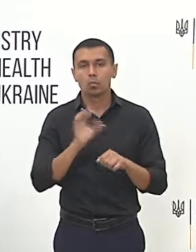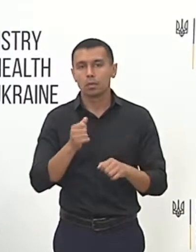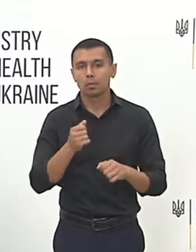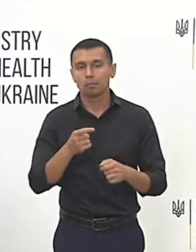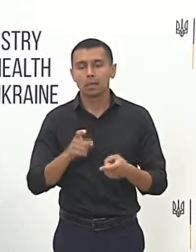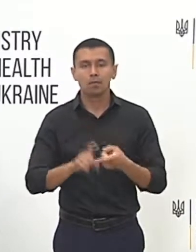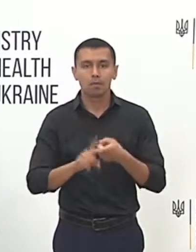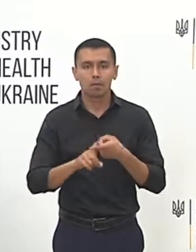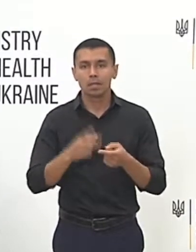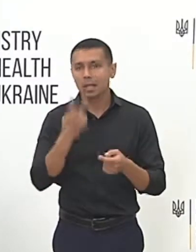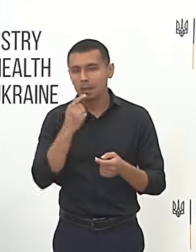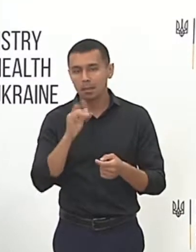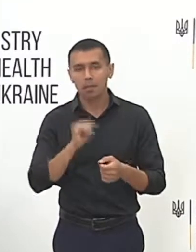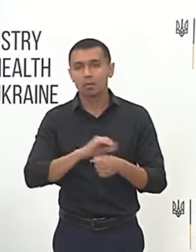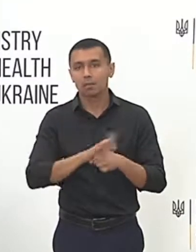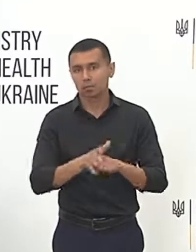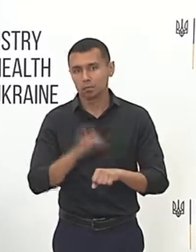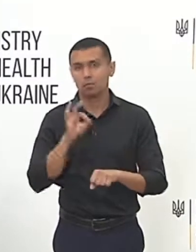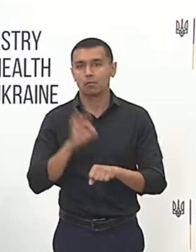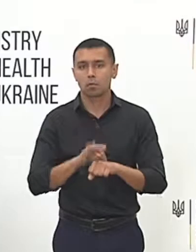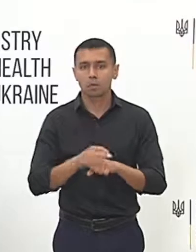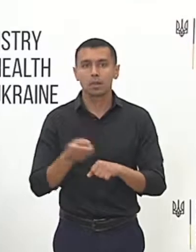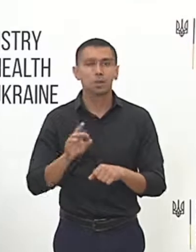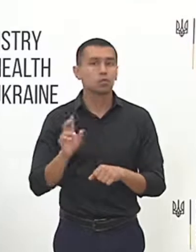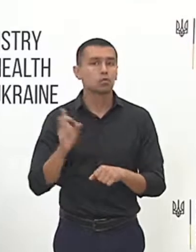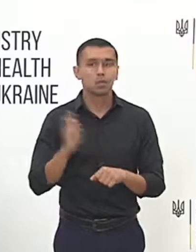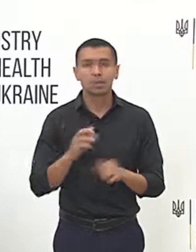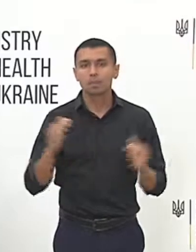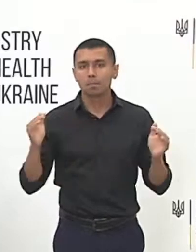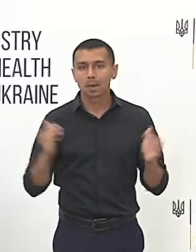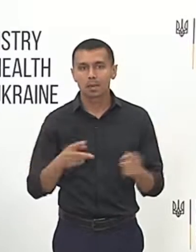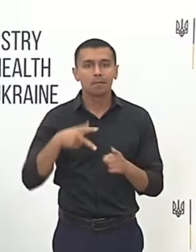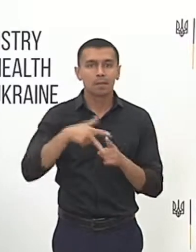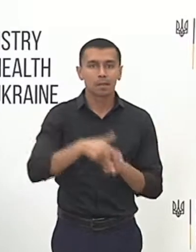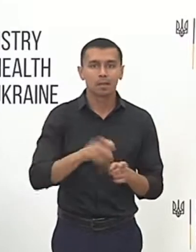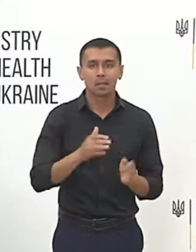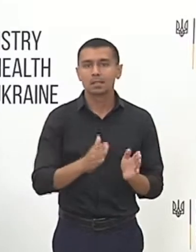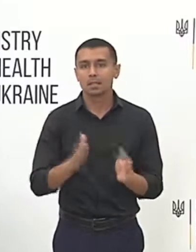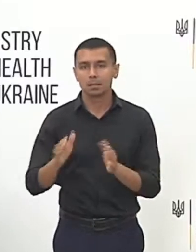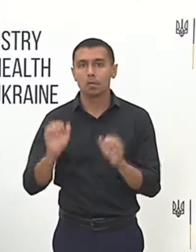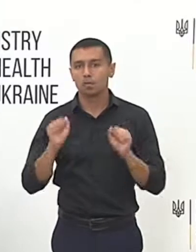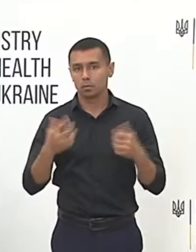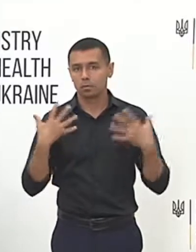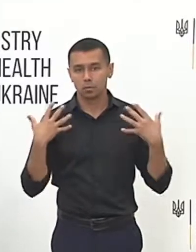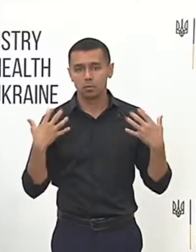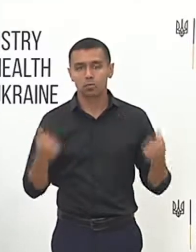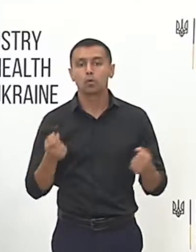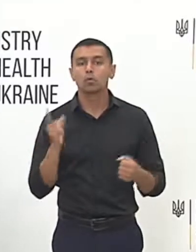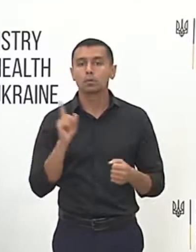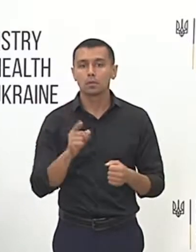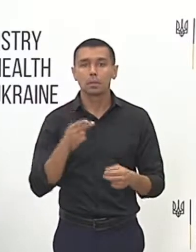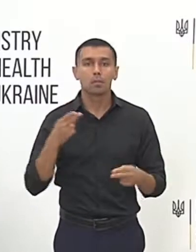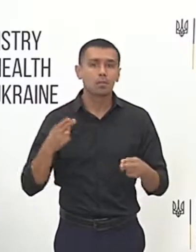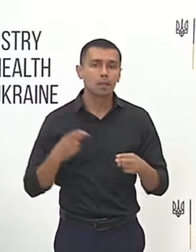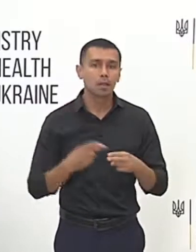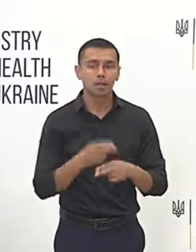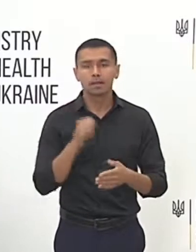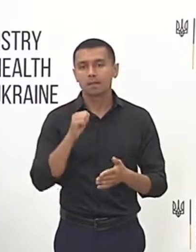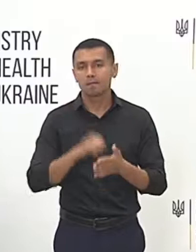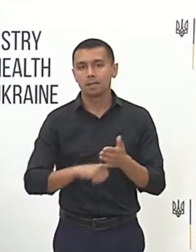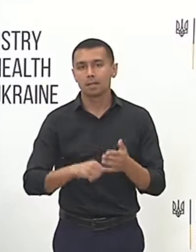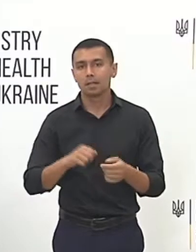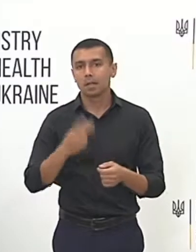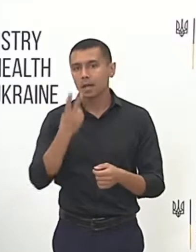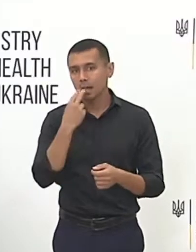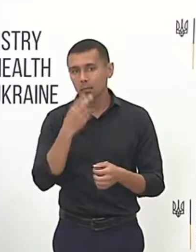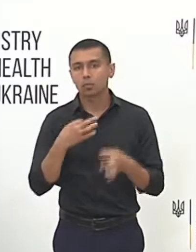інфікуватися і грипом, і коронавірусною хворобою. Для того, щоб зменшити навантаження на систему охорони здоров'я. Оскільки профілактика від